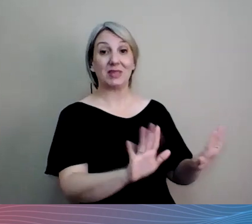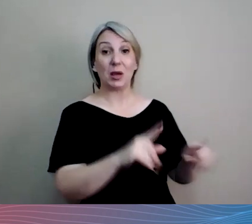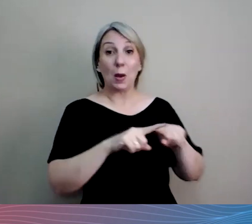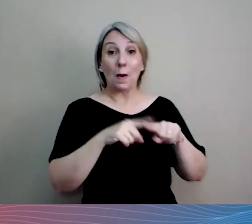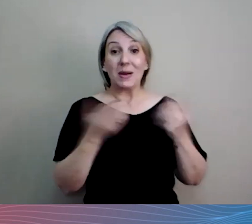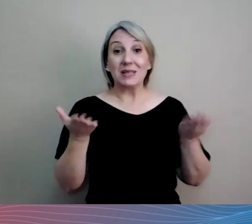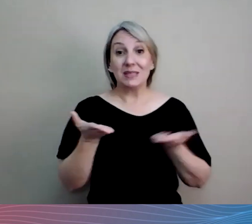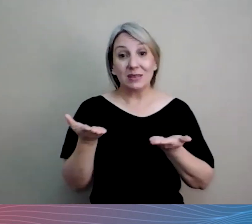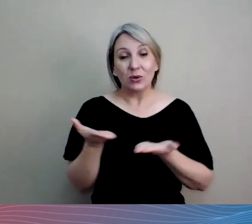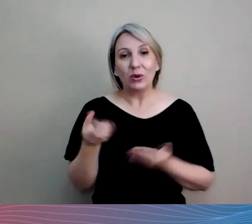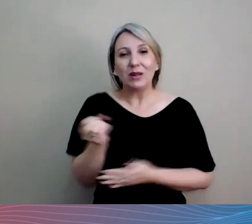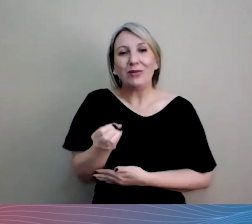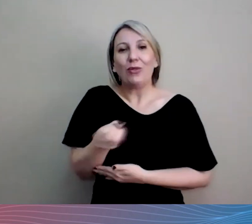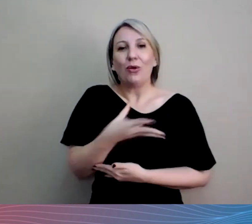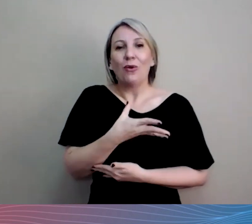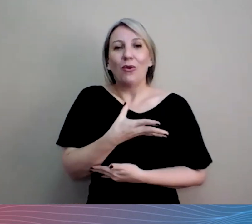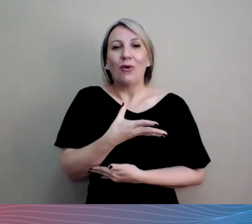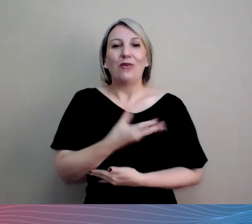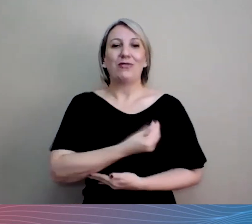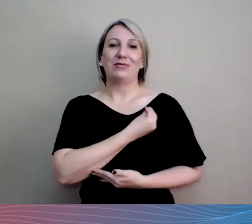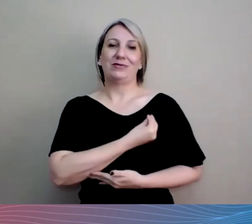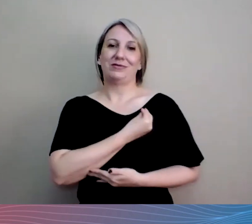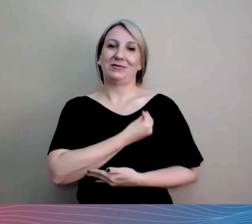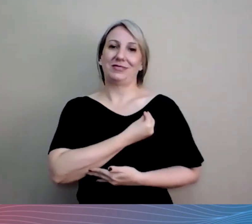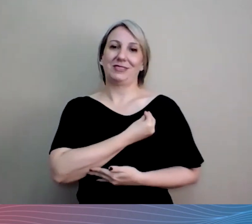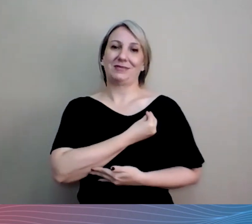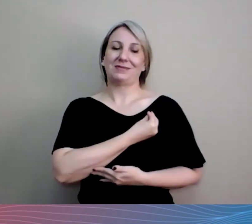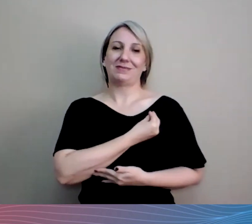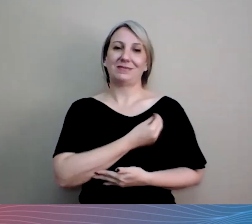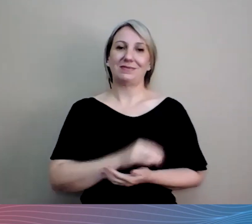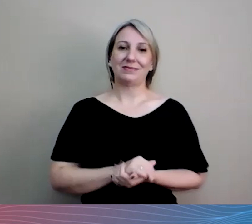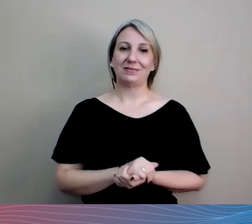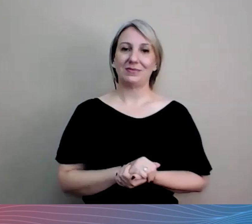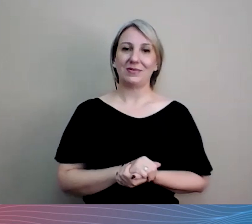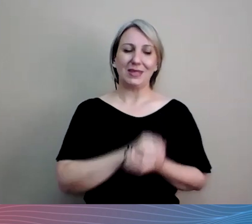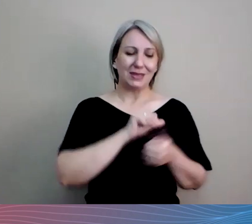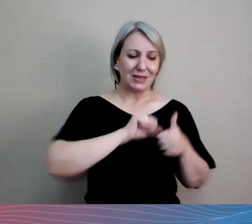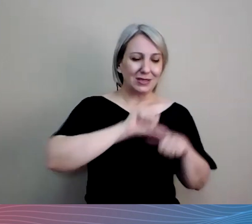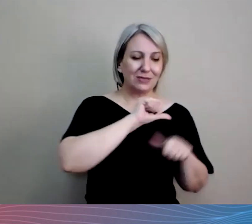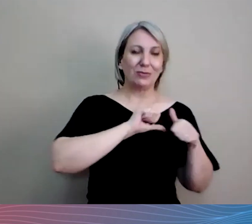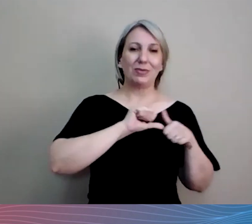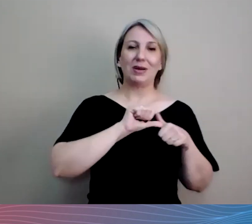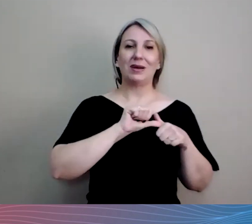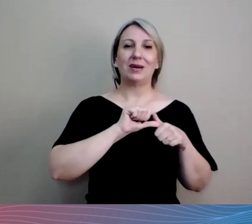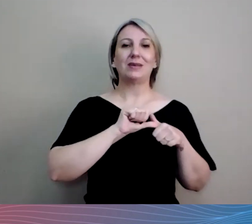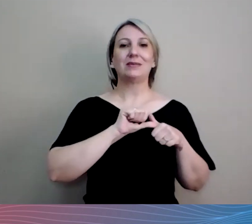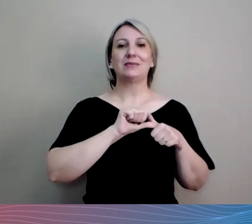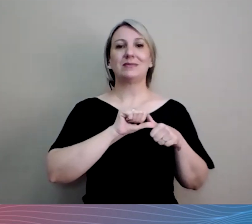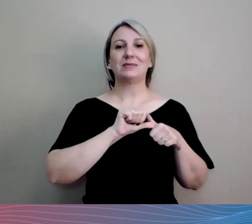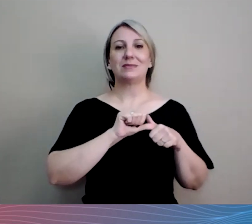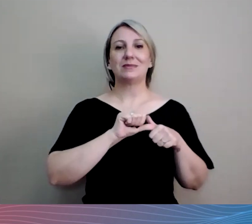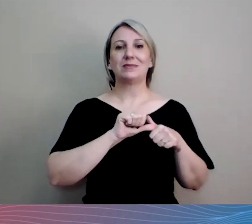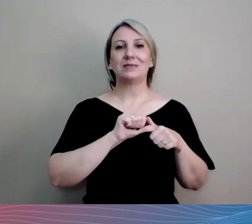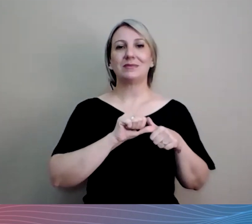Versículo 10. E vos revestistes do novo homem, que se refaz para o pleno conhecimento segundo